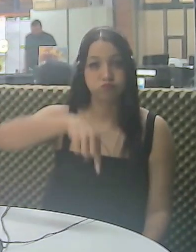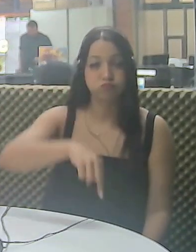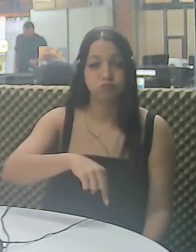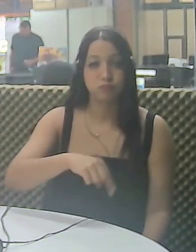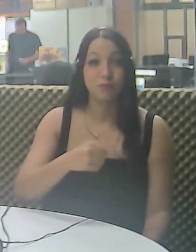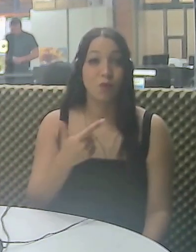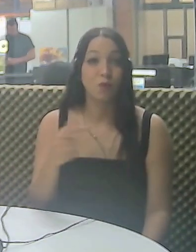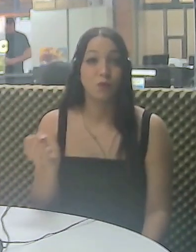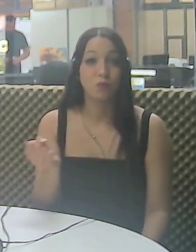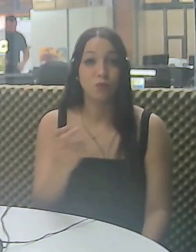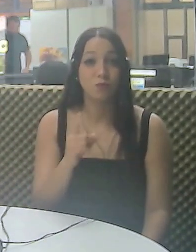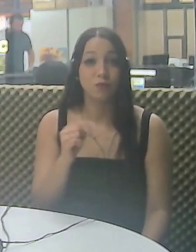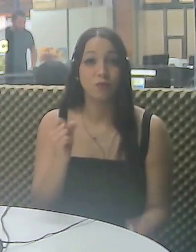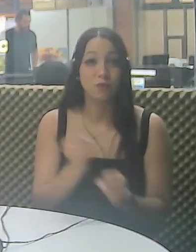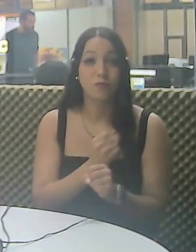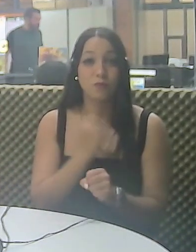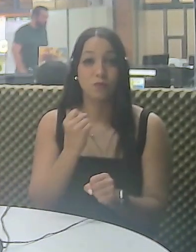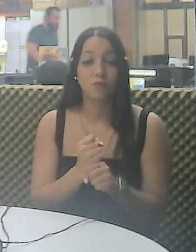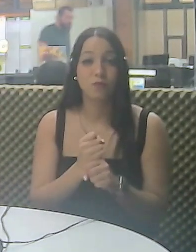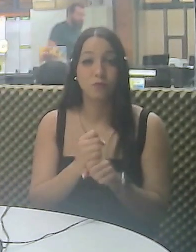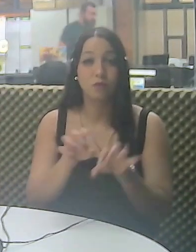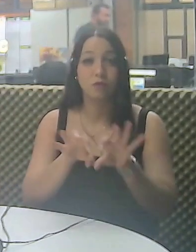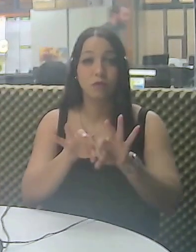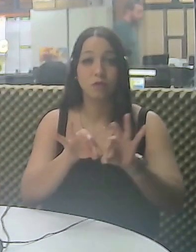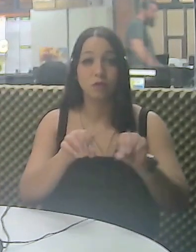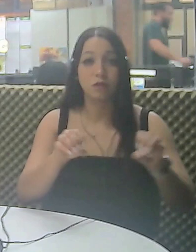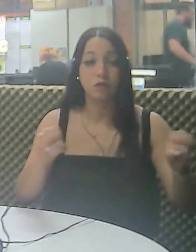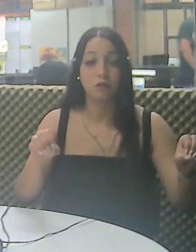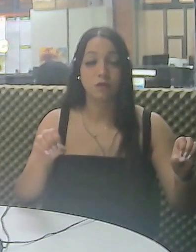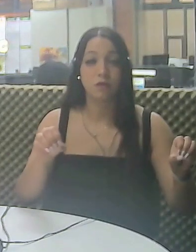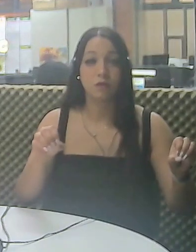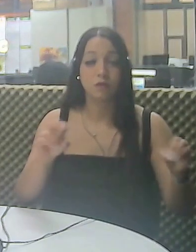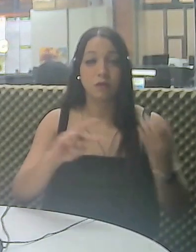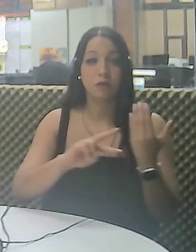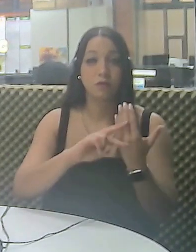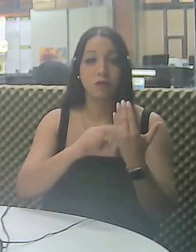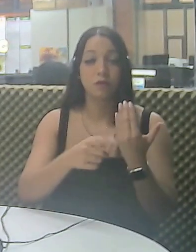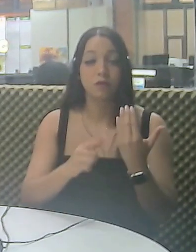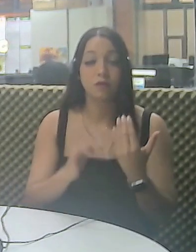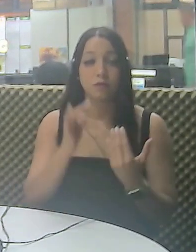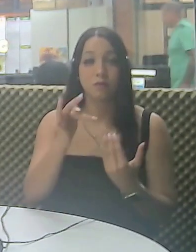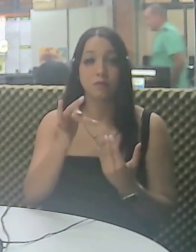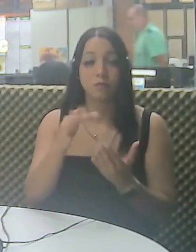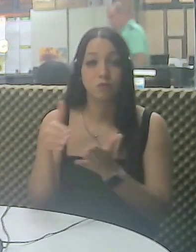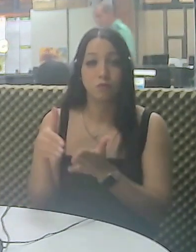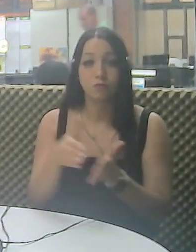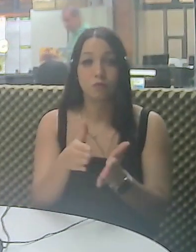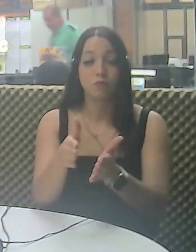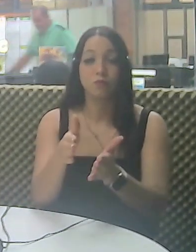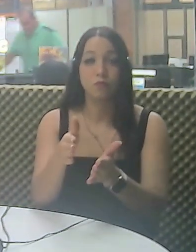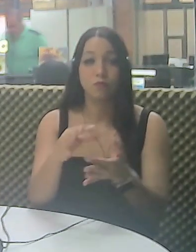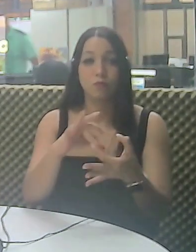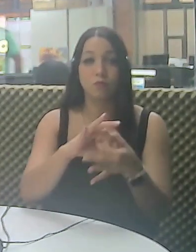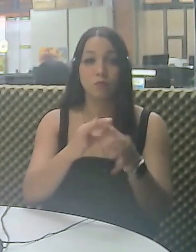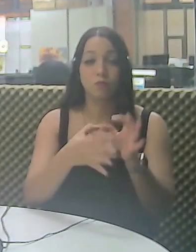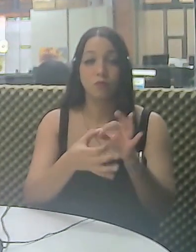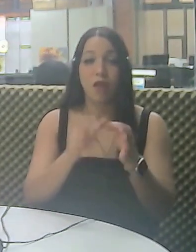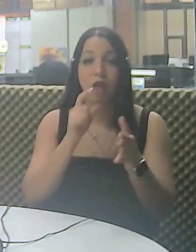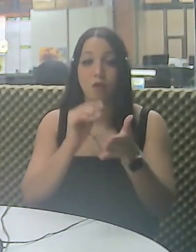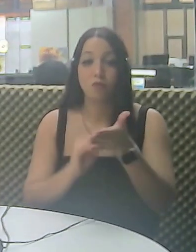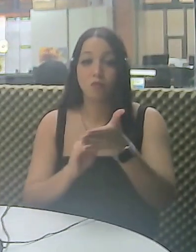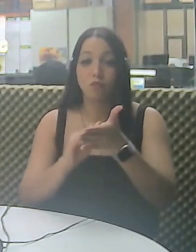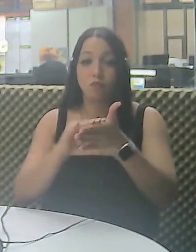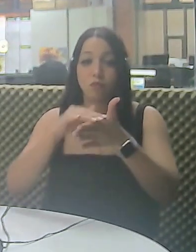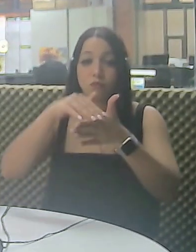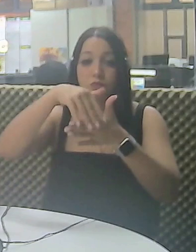Outra novidade será a construção de uma galeria ligando a barragem à sequência do córrego. O canal servirá para escoar o excesso de